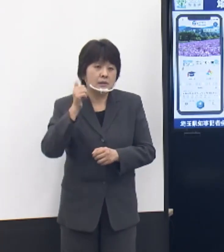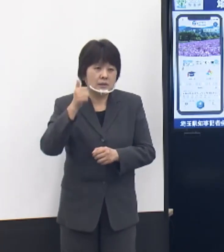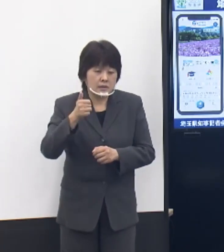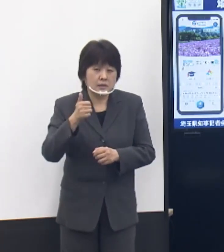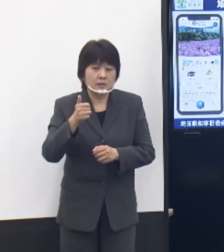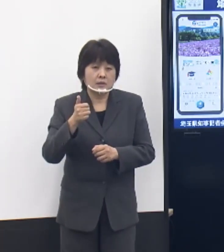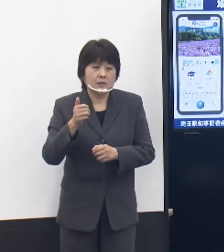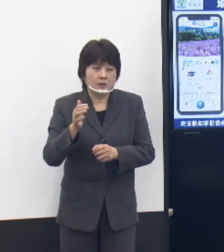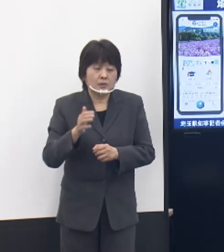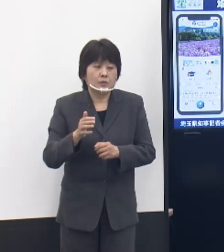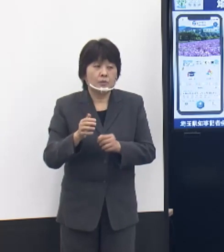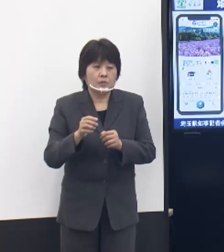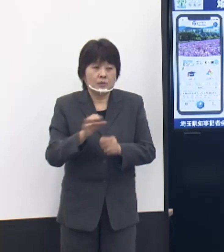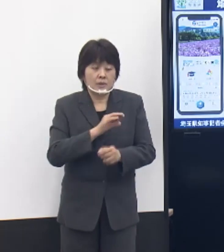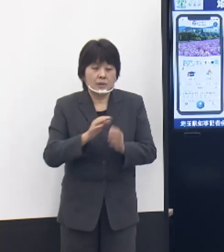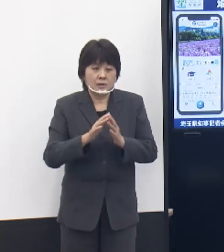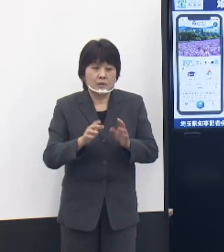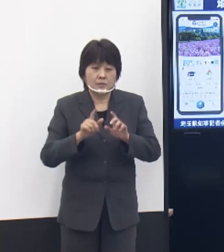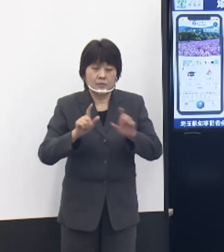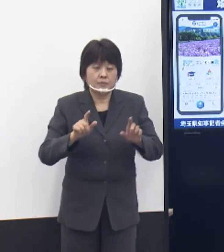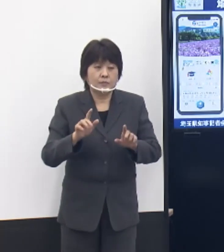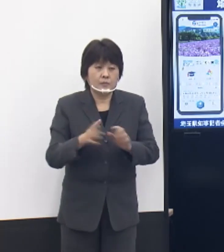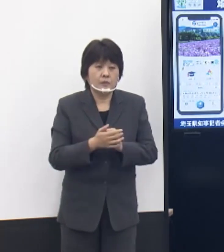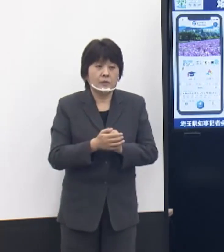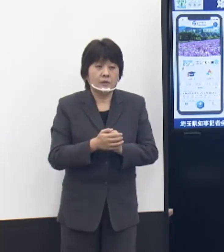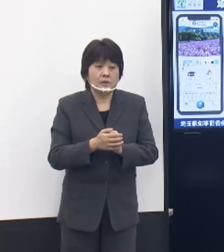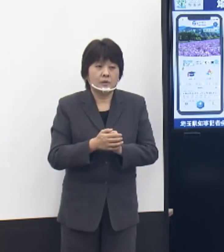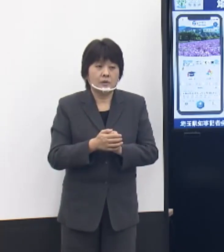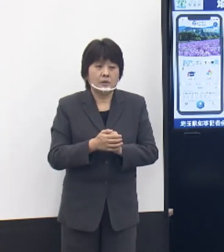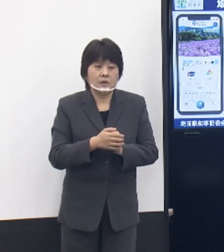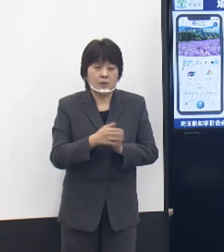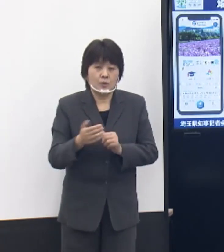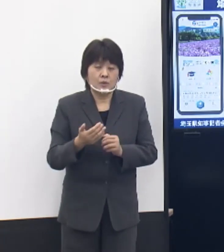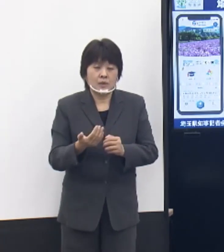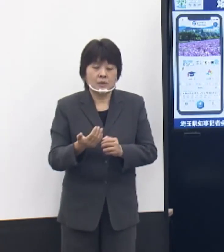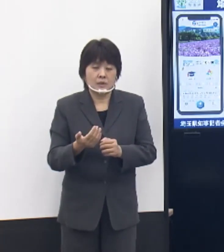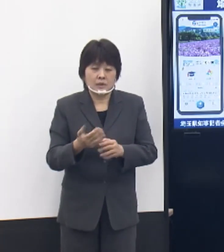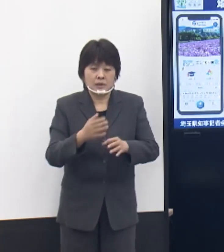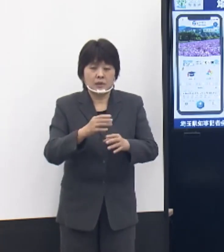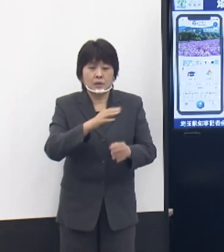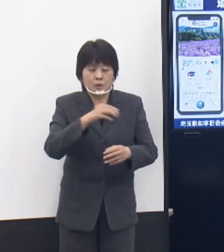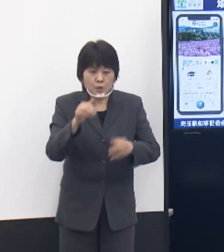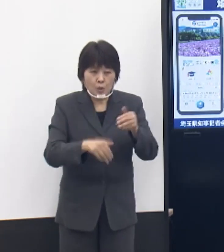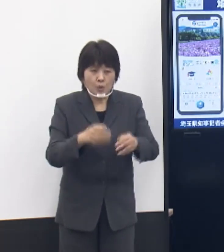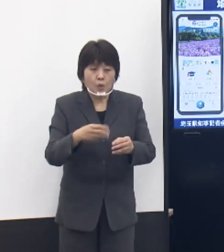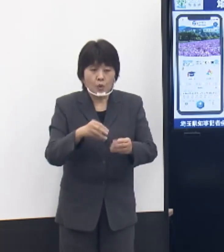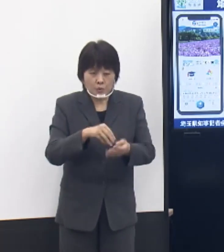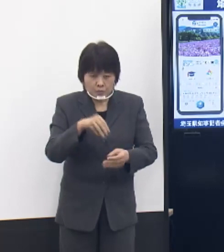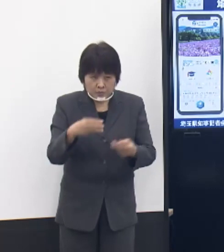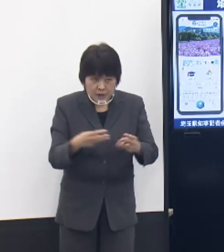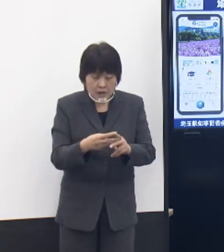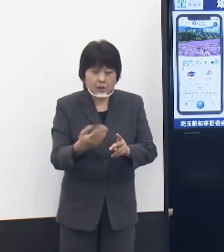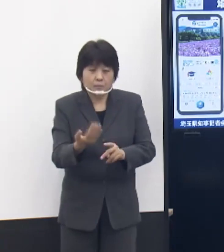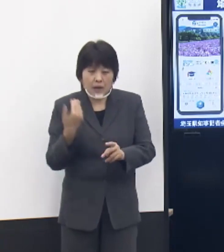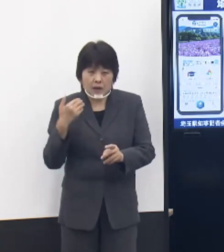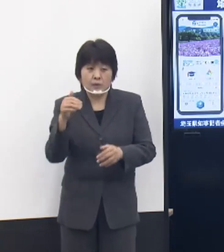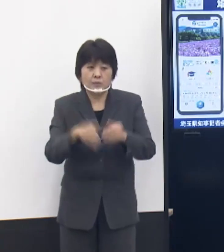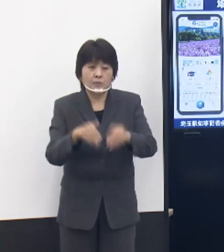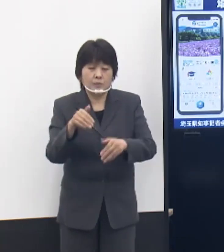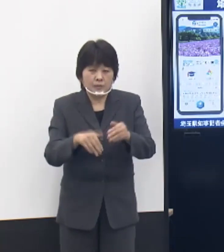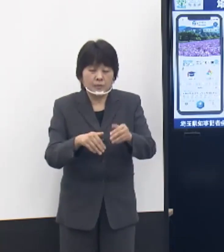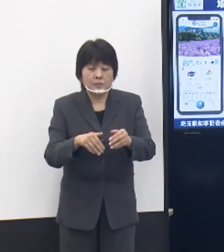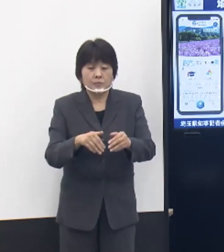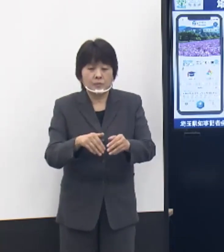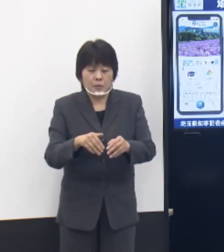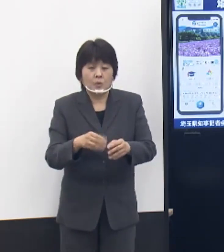委員会から発表がありまして、非常に期日前投票がですね、前回の 1.28 倍になるぐらい非常に好